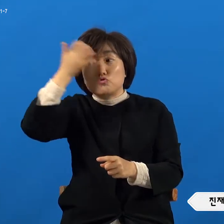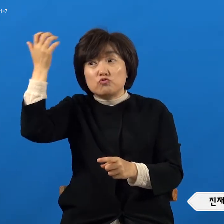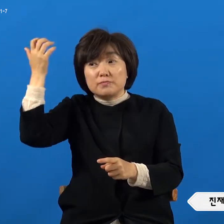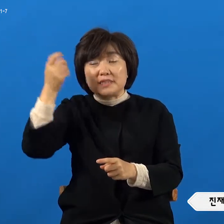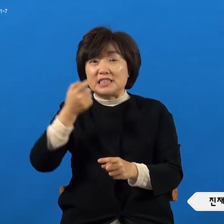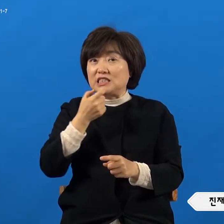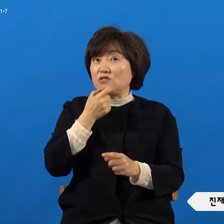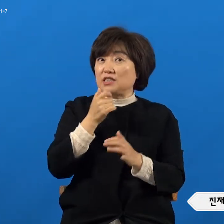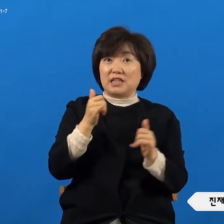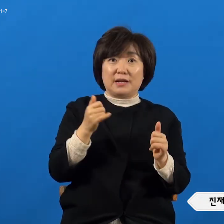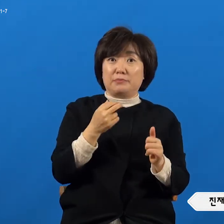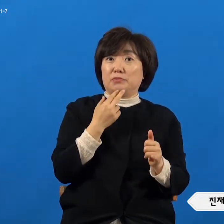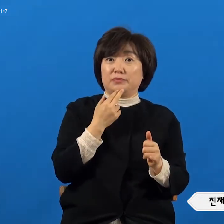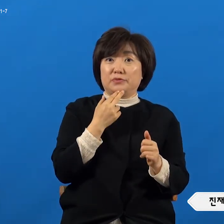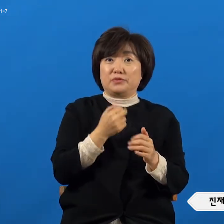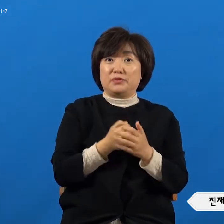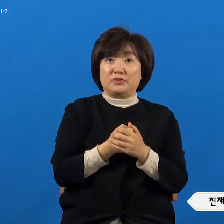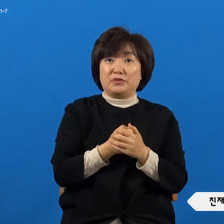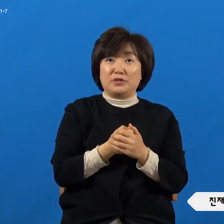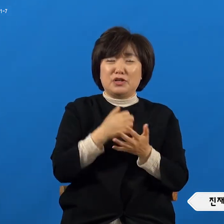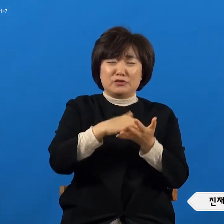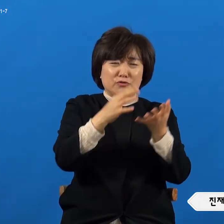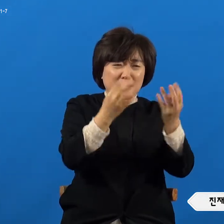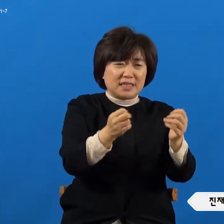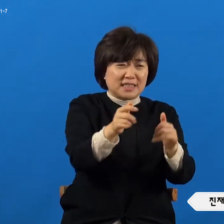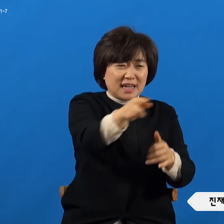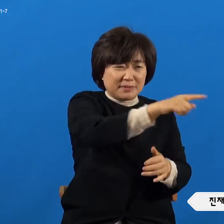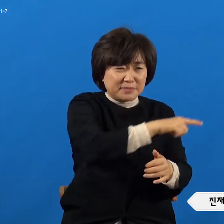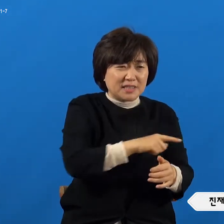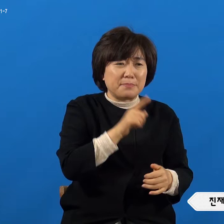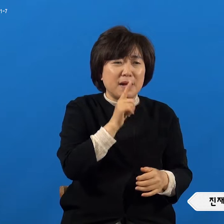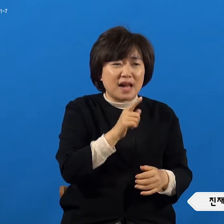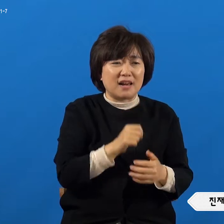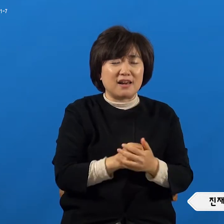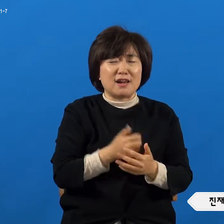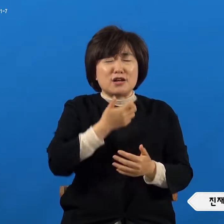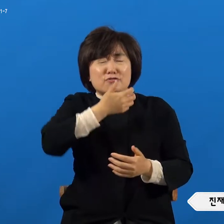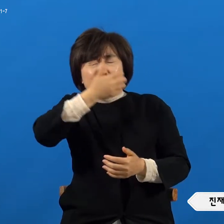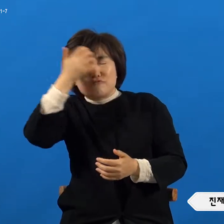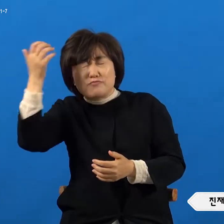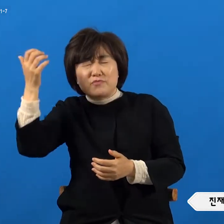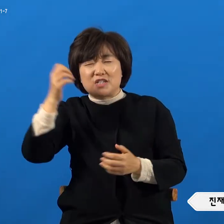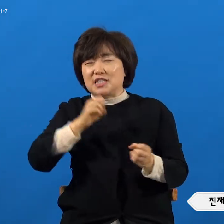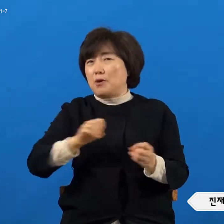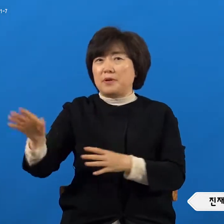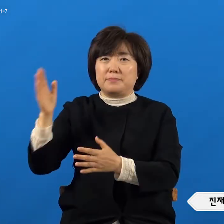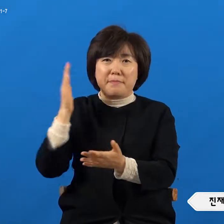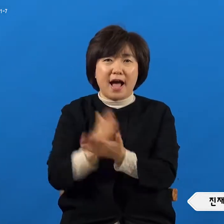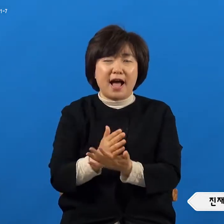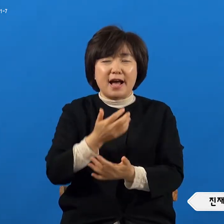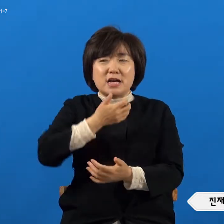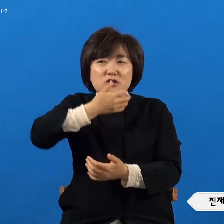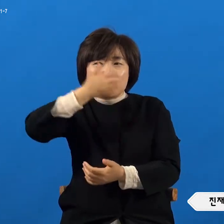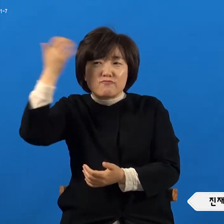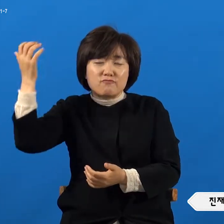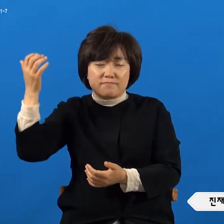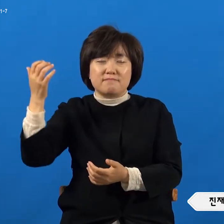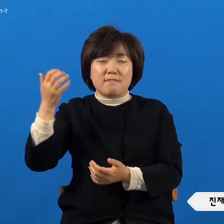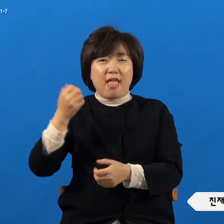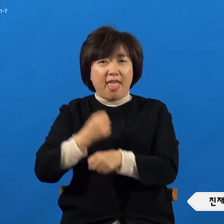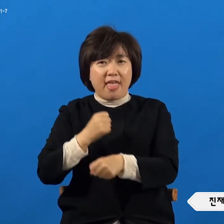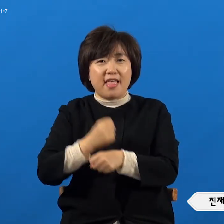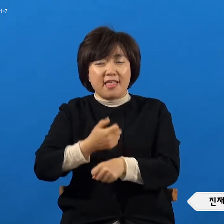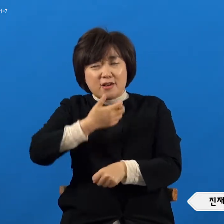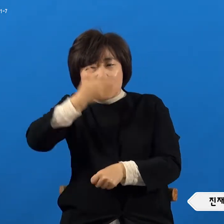사람은 아무도 없습니다. 수많은 사람들이 이야기합니다. 꿈을 잃지 말라고, 꿈을 꾸라고,